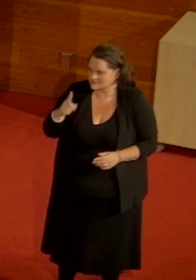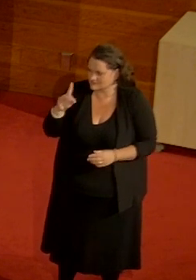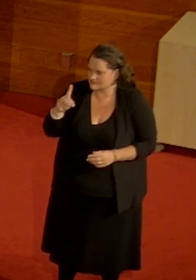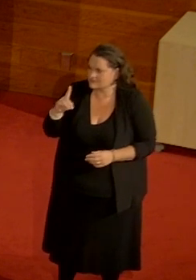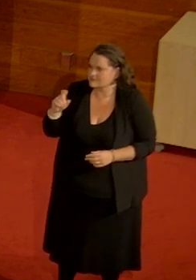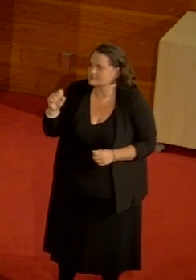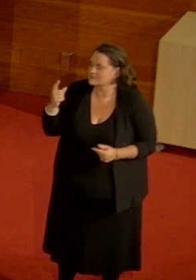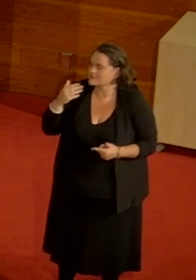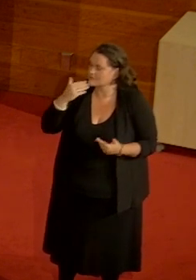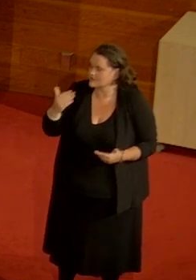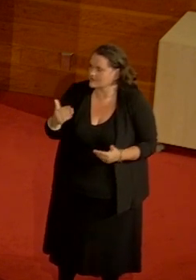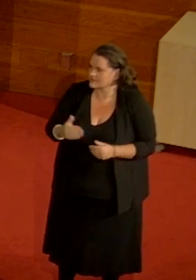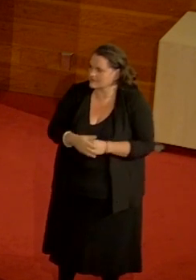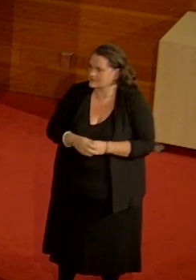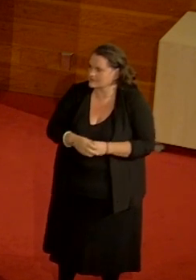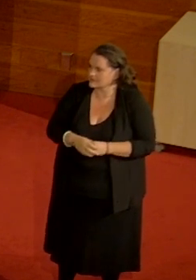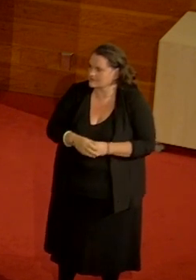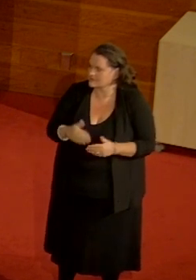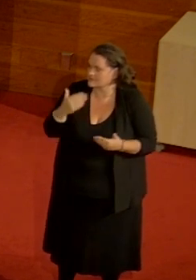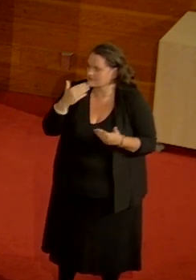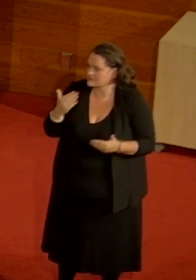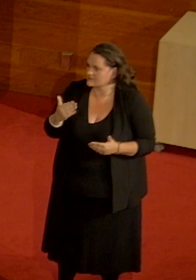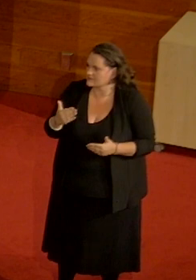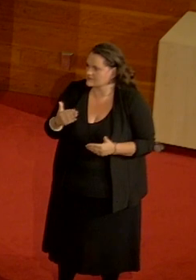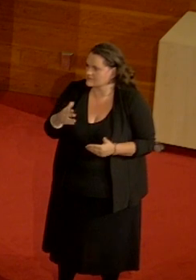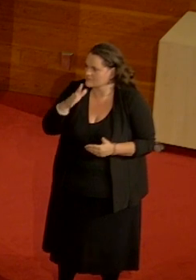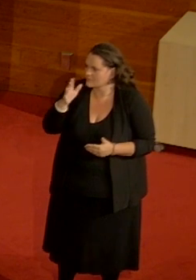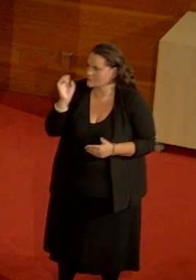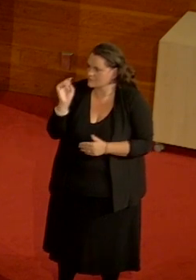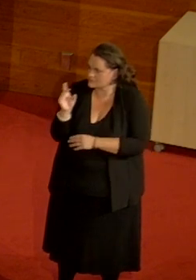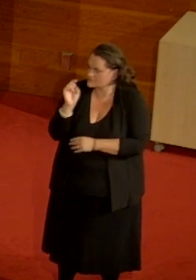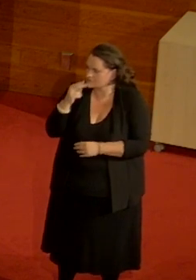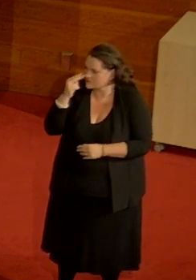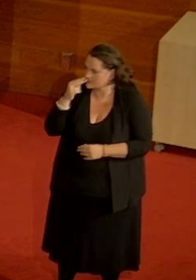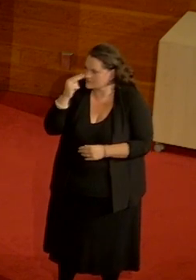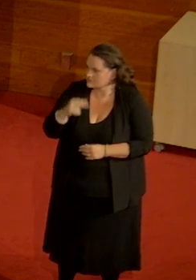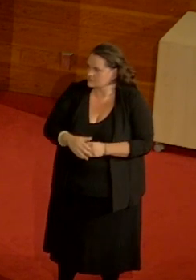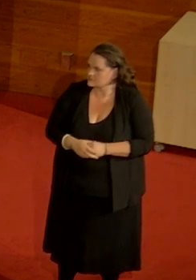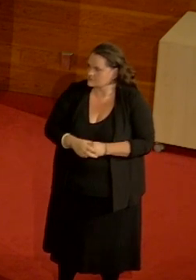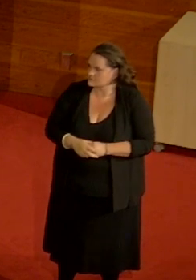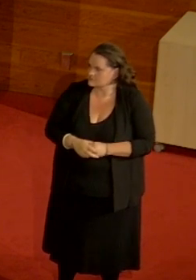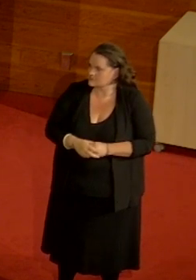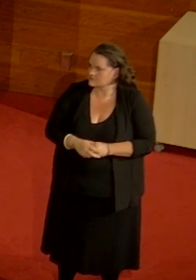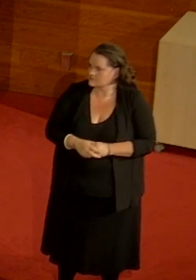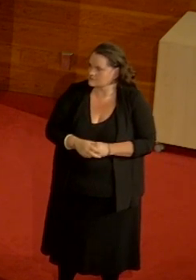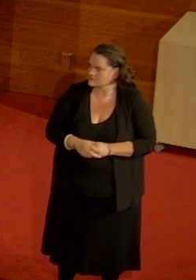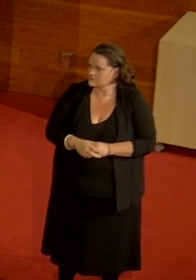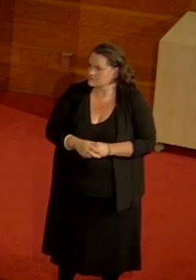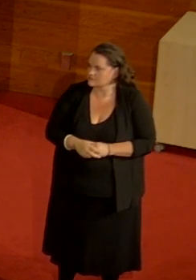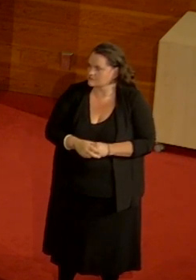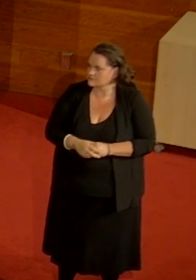gracias eh Muchas gracias por la por la charla ha sido muy interesante yo creo que iban surgiendo ideas